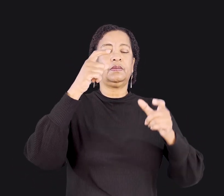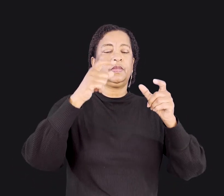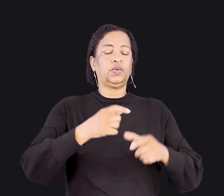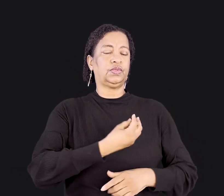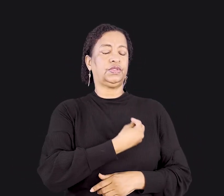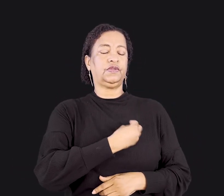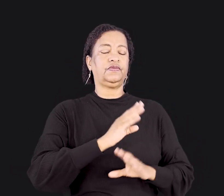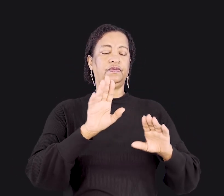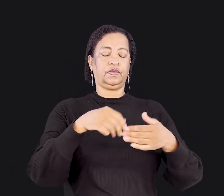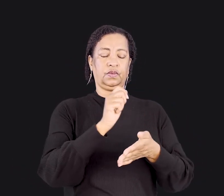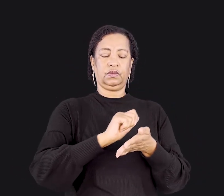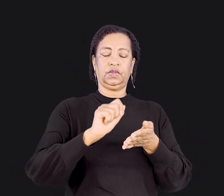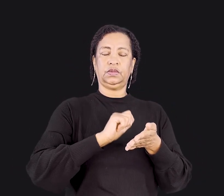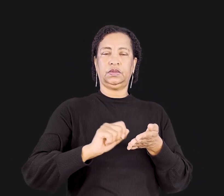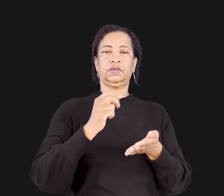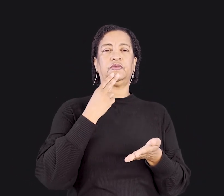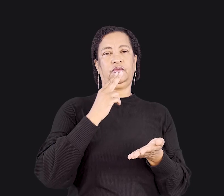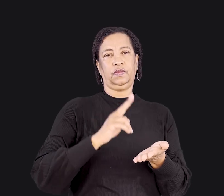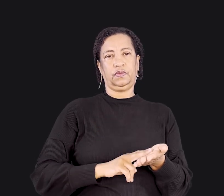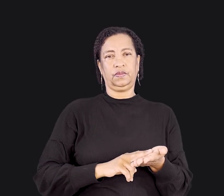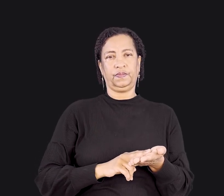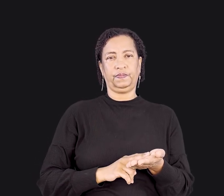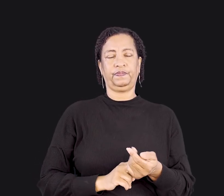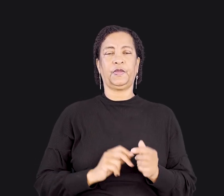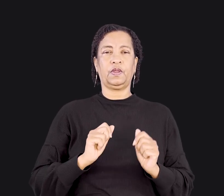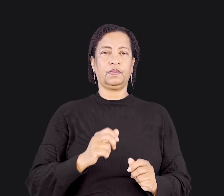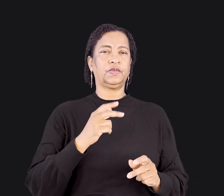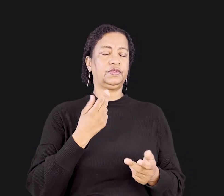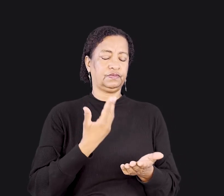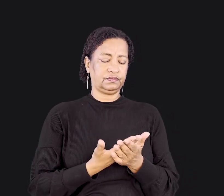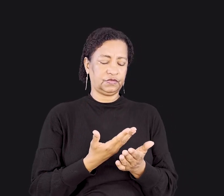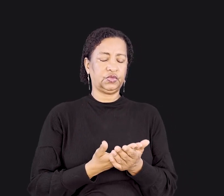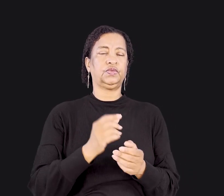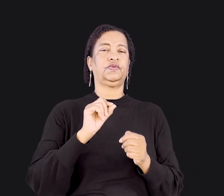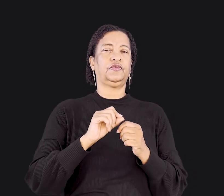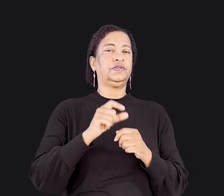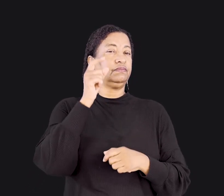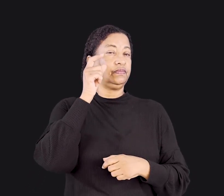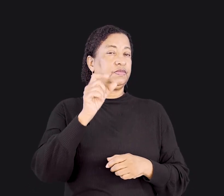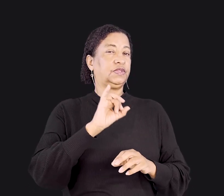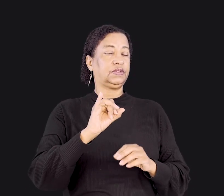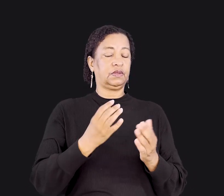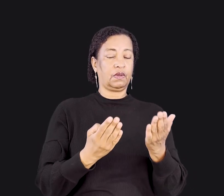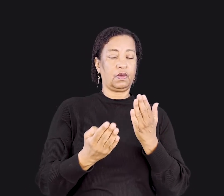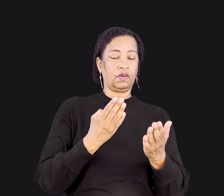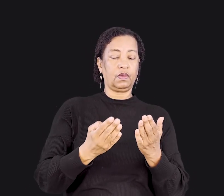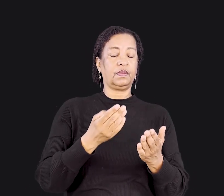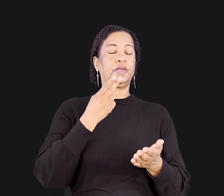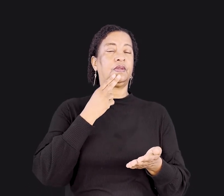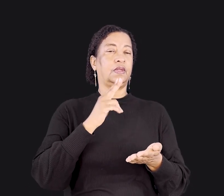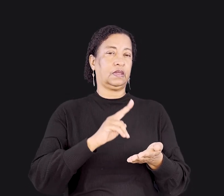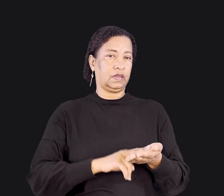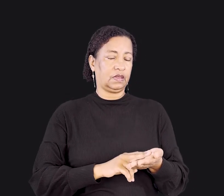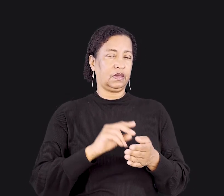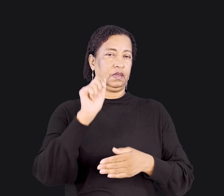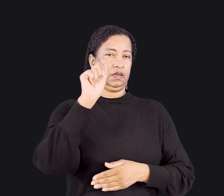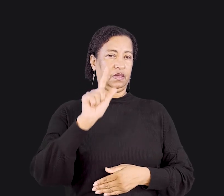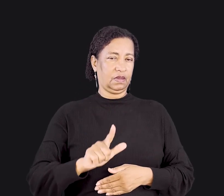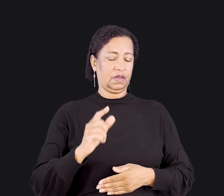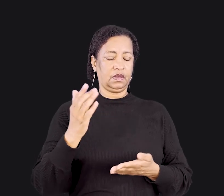estava quando escreveu esta carta. Podemos fazer um estudo muito interessante se compararmos a carta aos Gálatas com o livro de Juízes